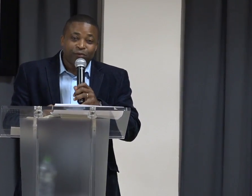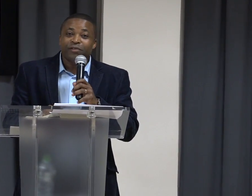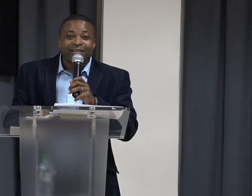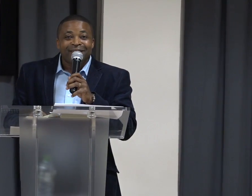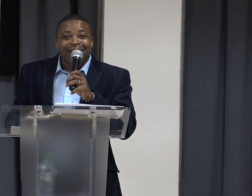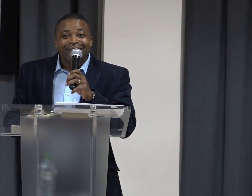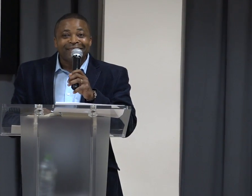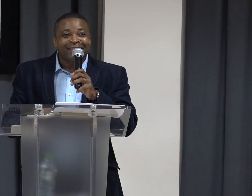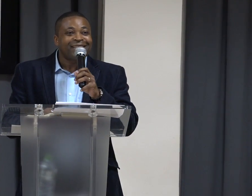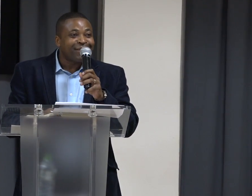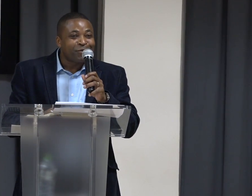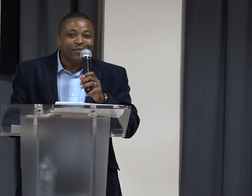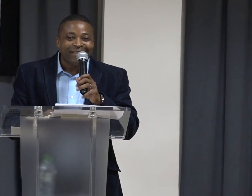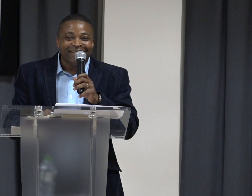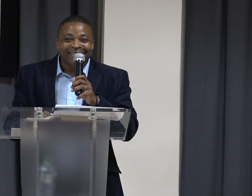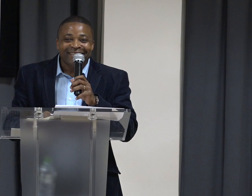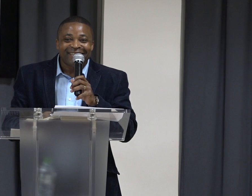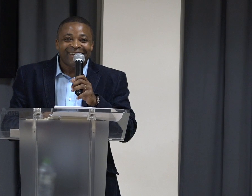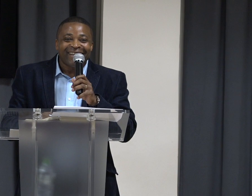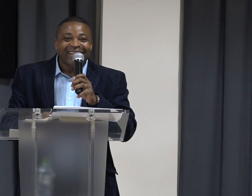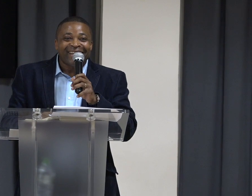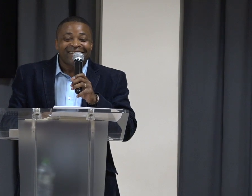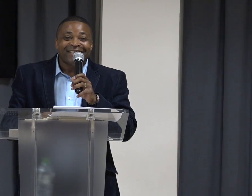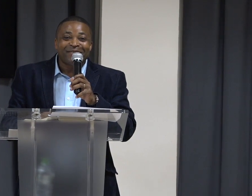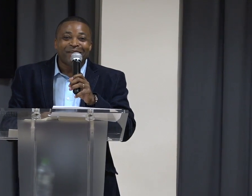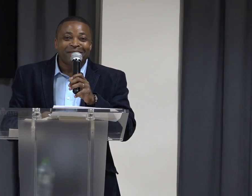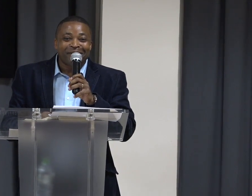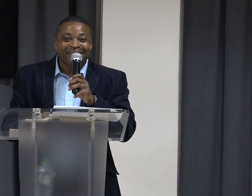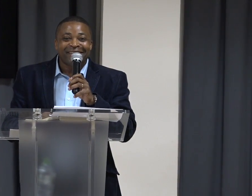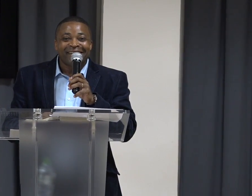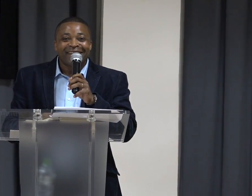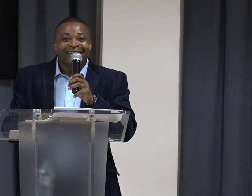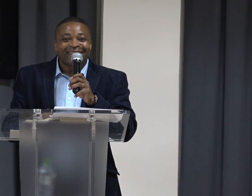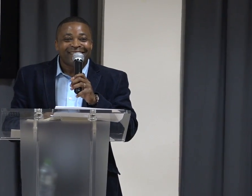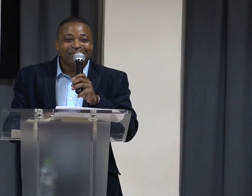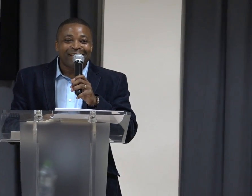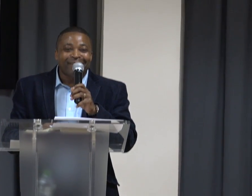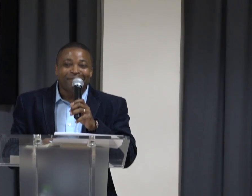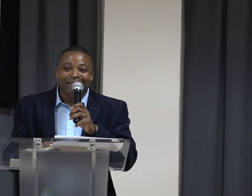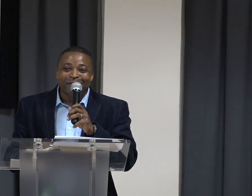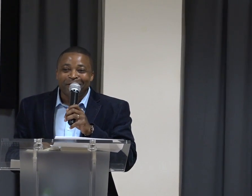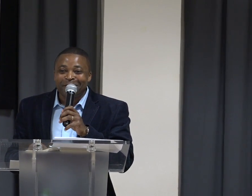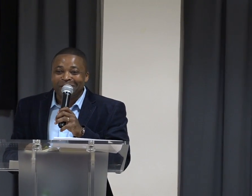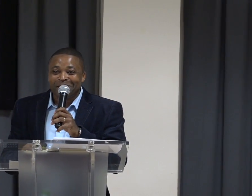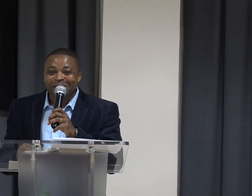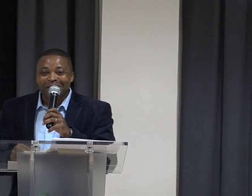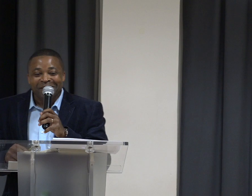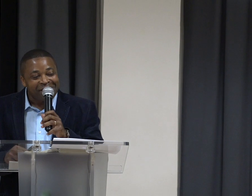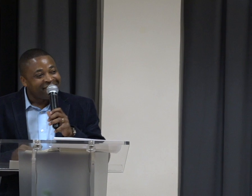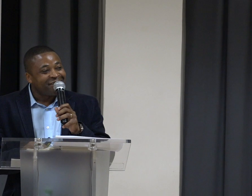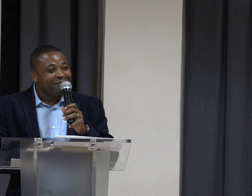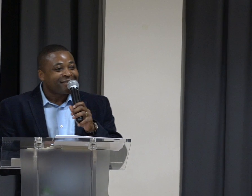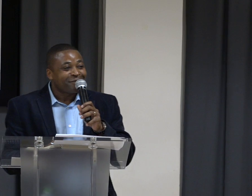Je trouve que vous êtes très sérieux ce matin. Sentez-vous libre. Si vous avez envie de